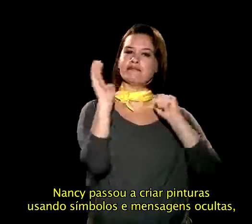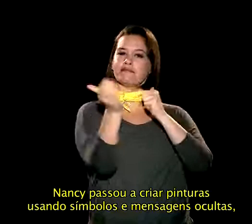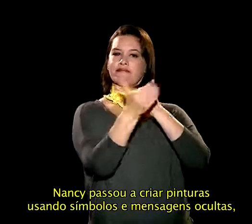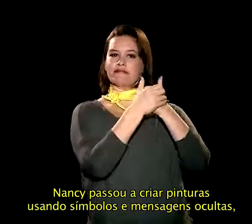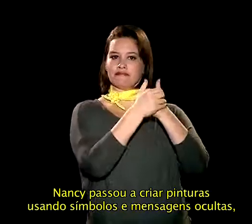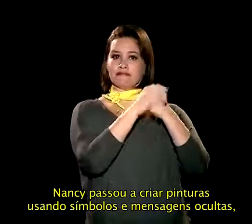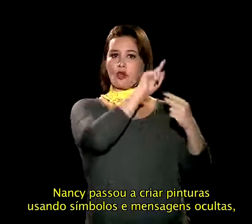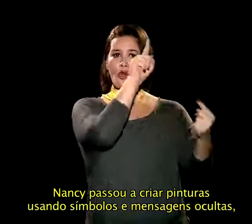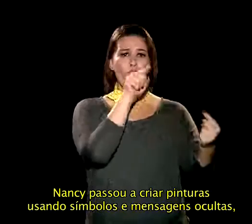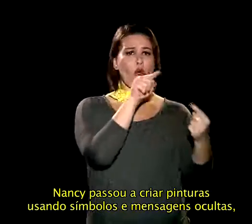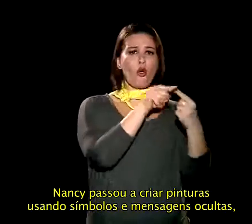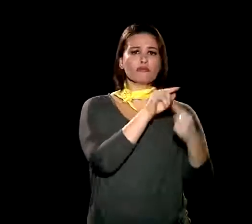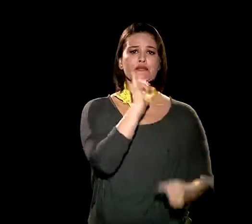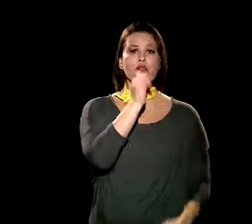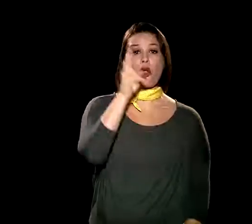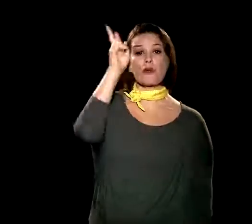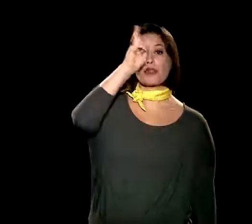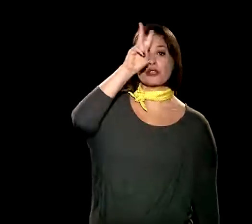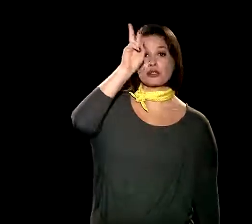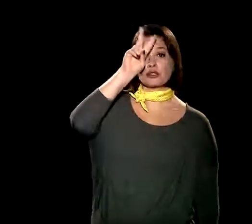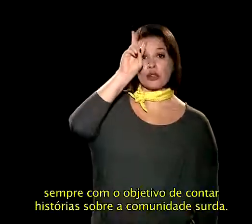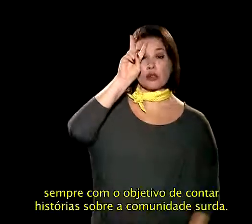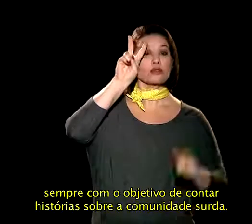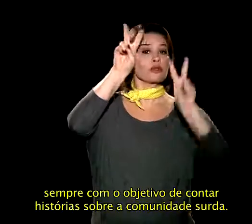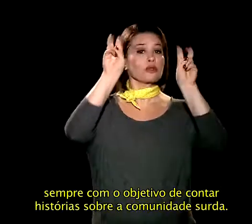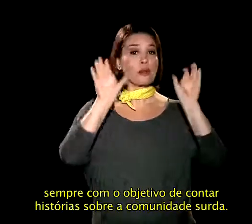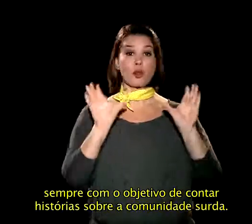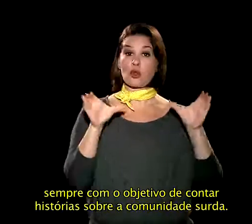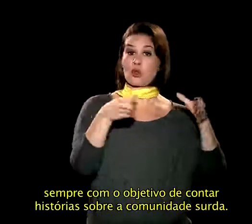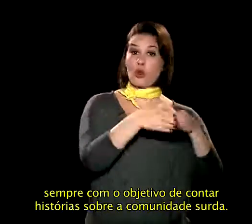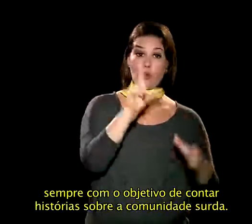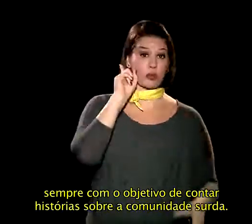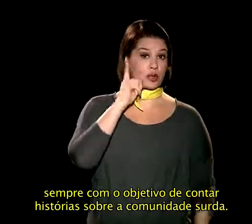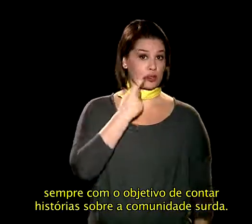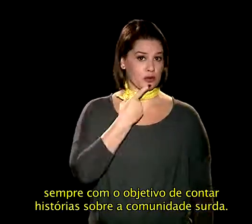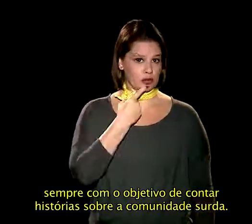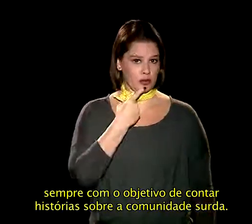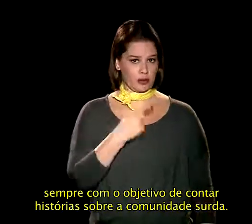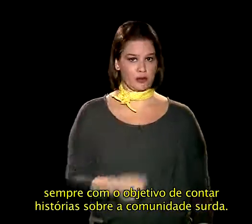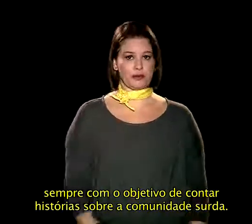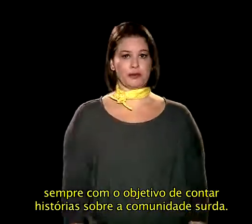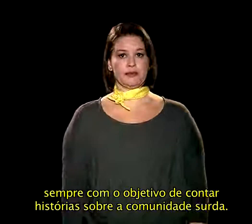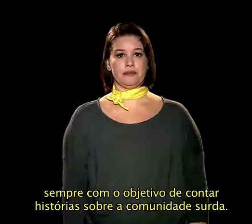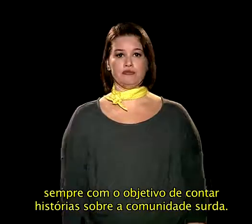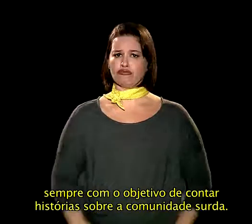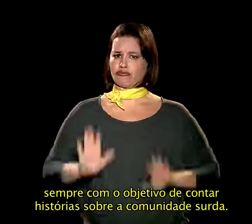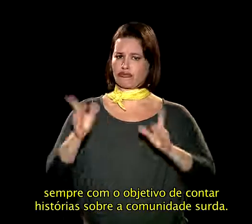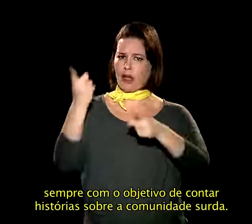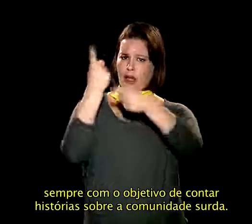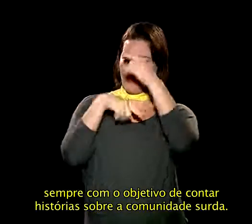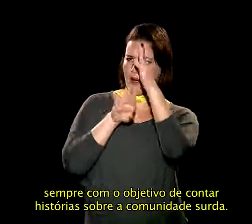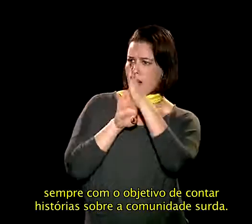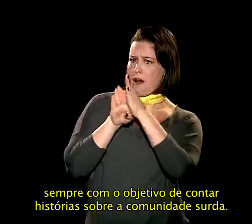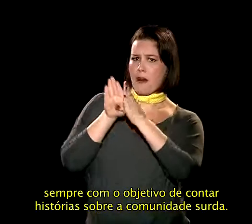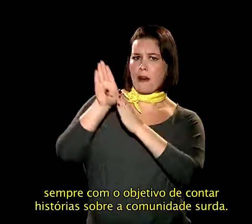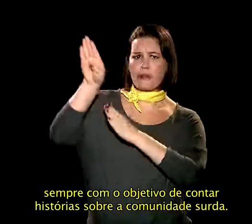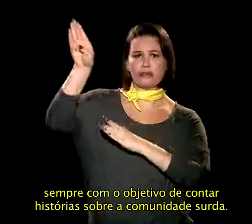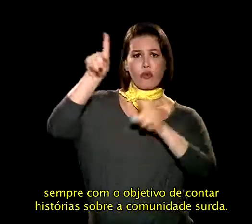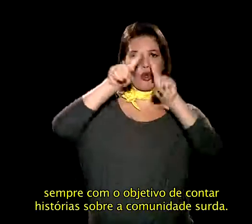mensagens ocultas. Sempre com o objetivo de contar histórias sobre a comunidade surda.